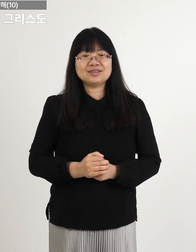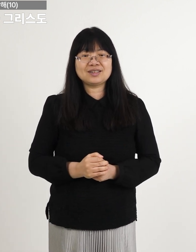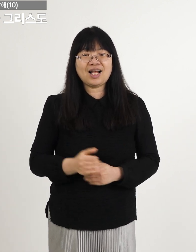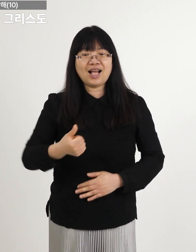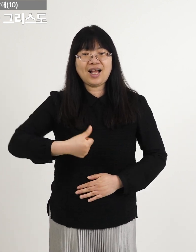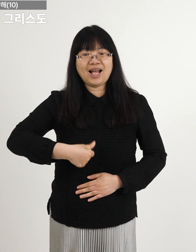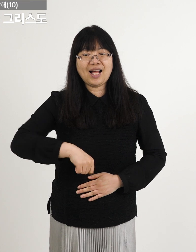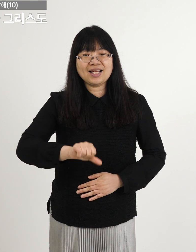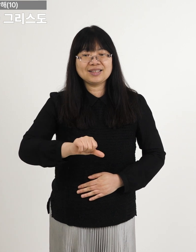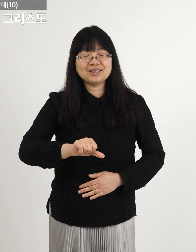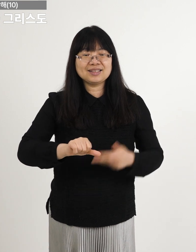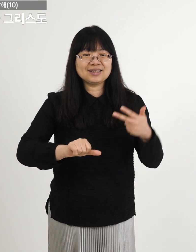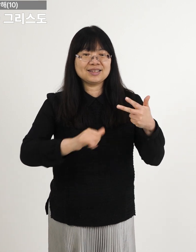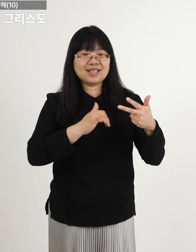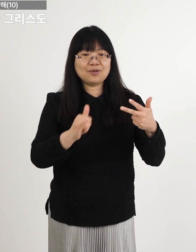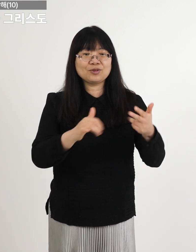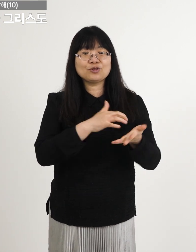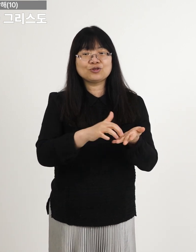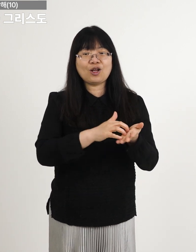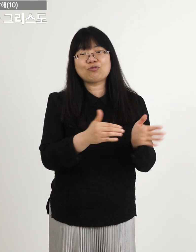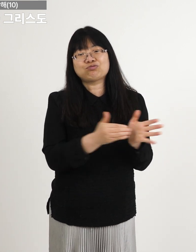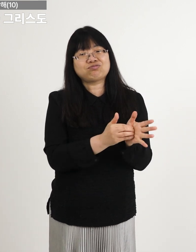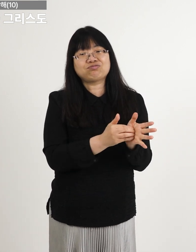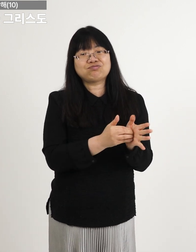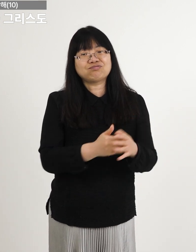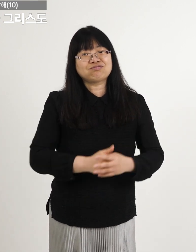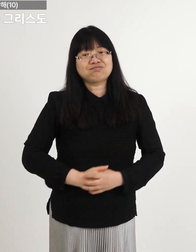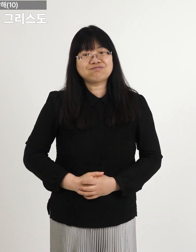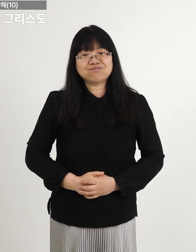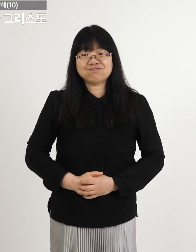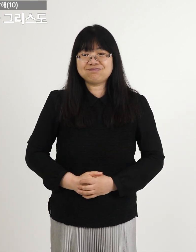아들 7은 숫자로 처리해버렸어요.